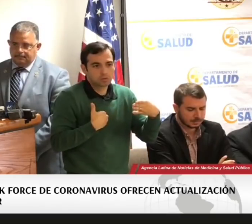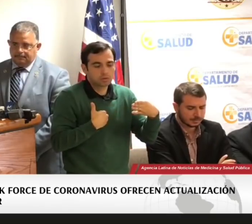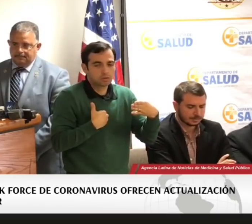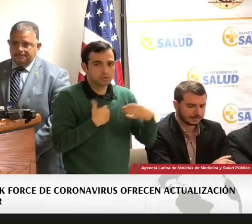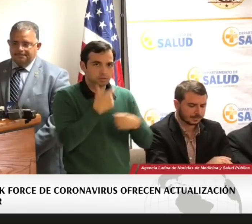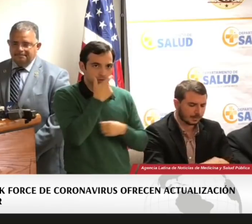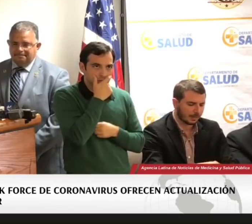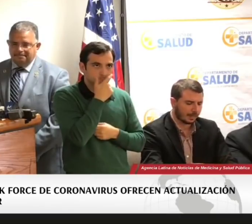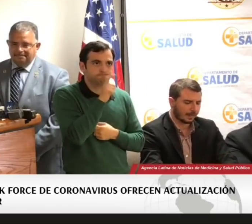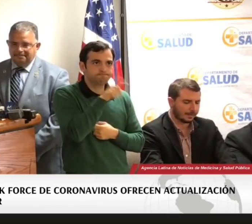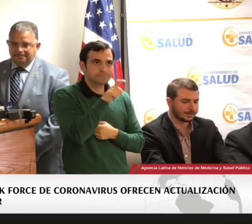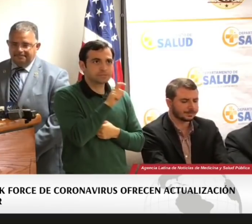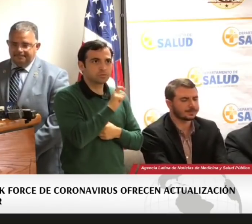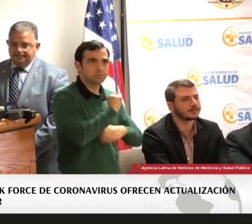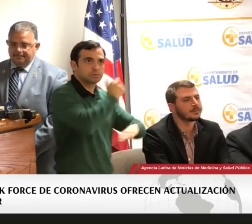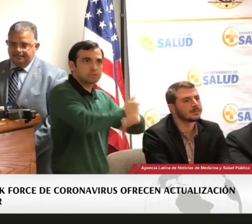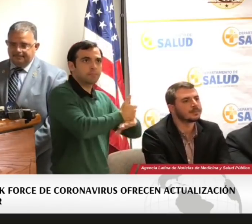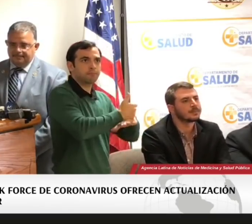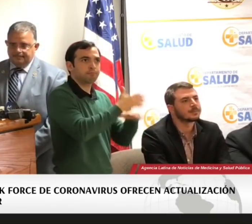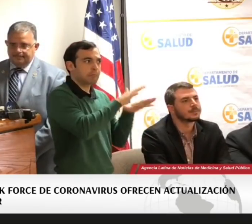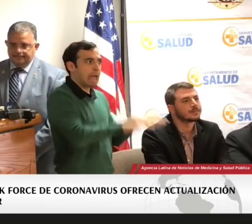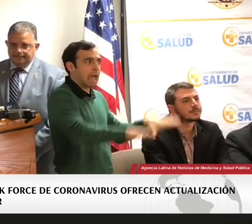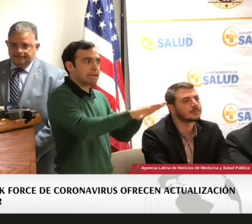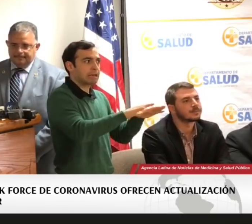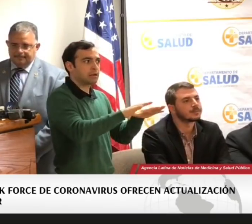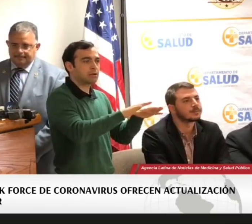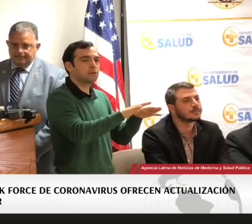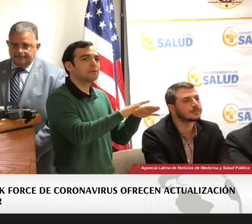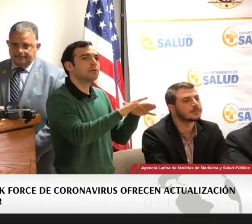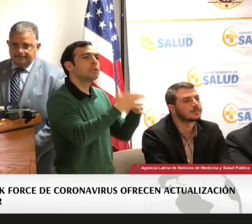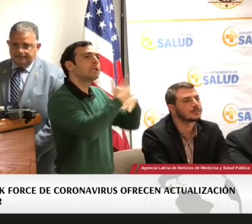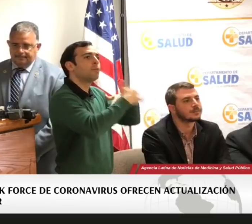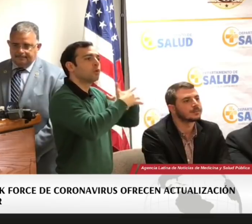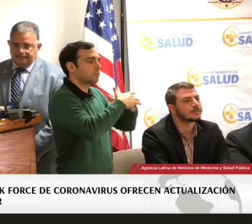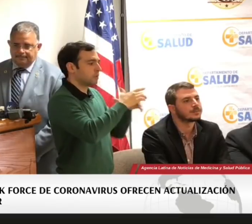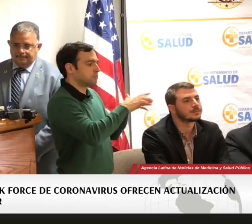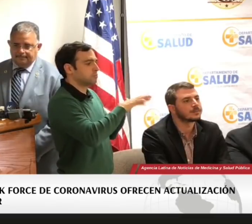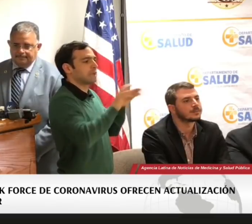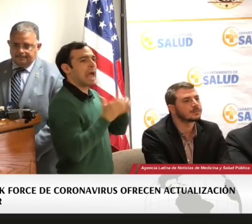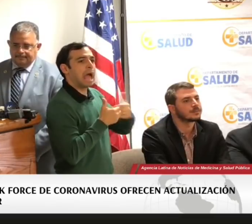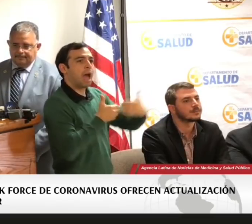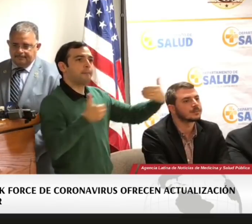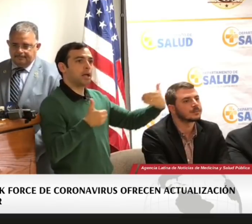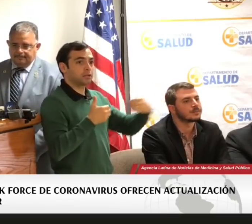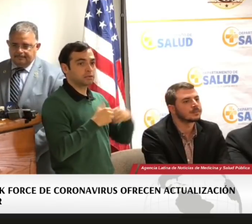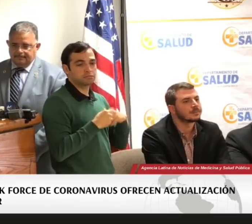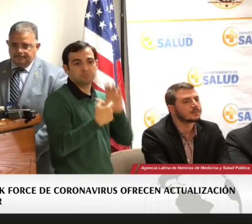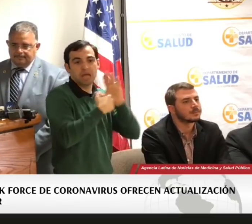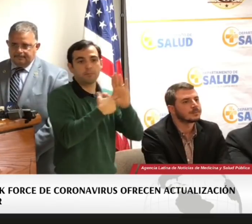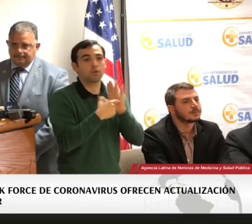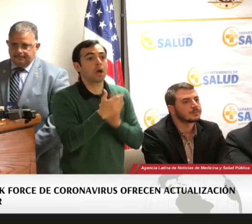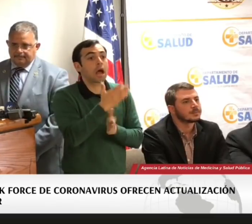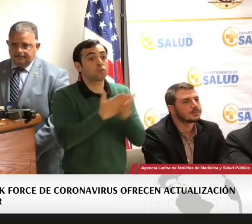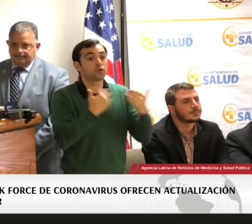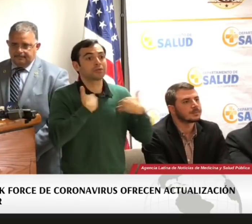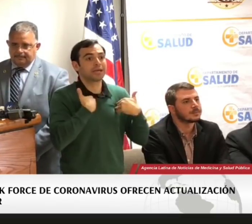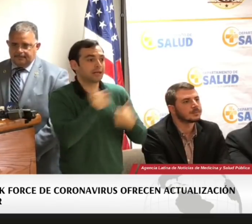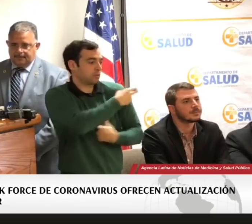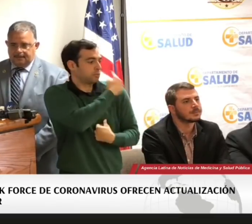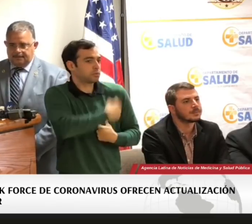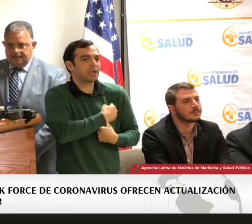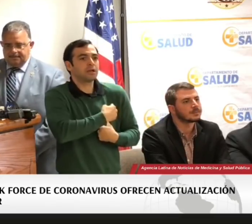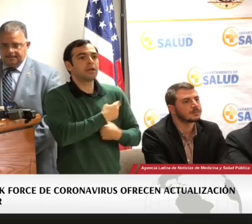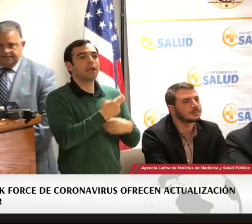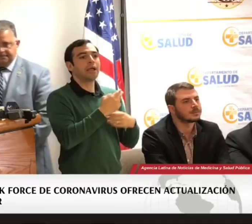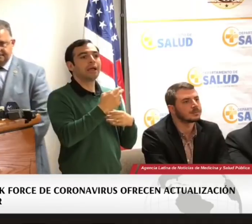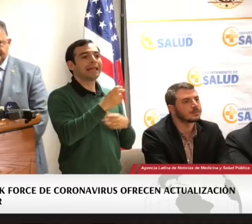voy a habilitar un área alterna, o simplemente hay instituciones que tienen lo que llamamos hospitales portátiles o mobile field hospital,